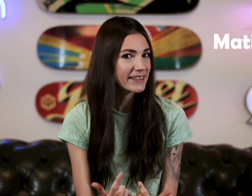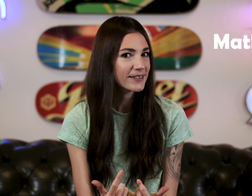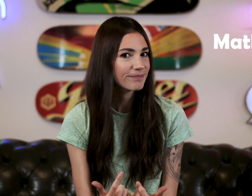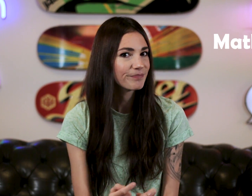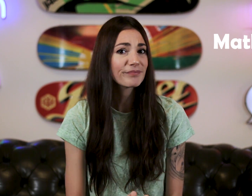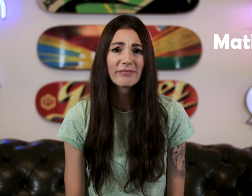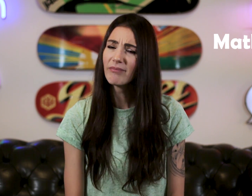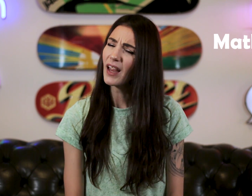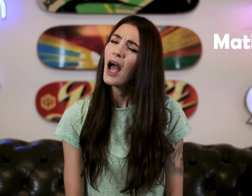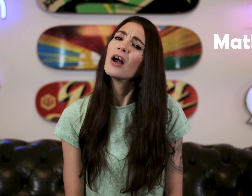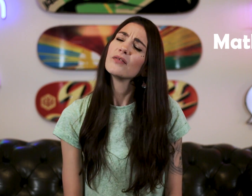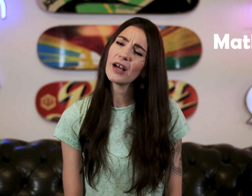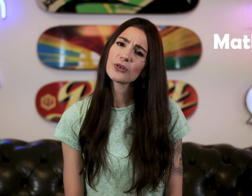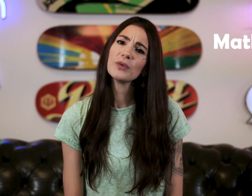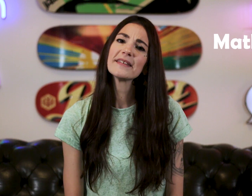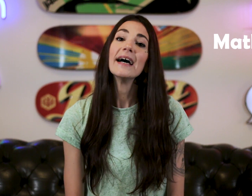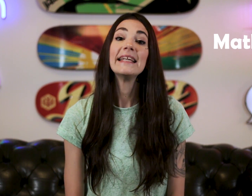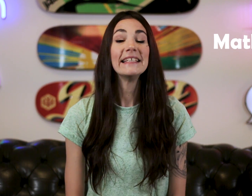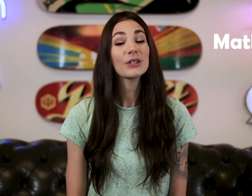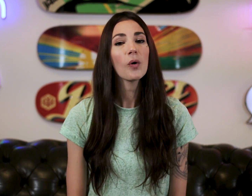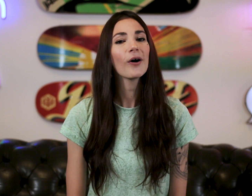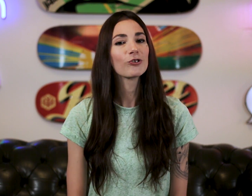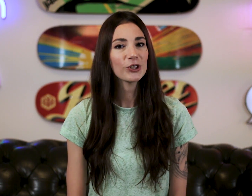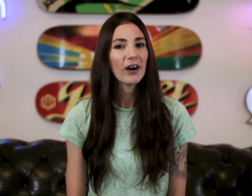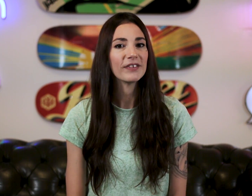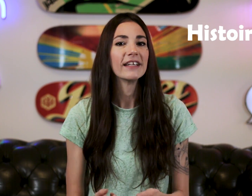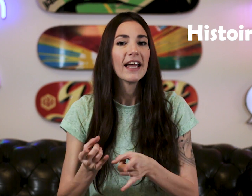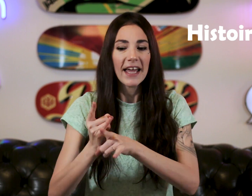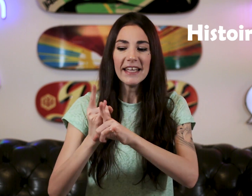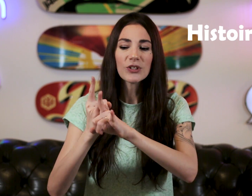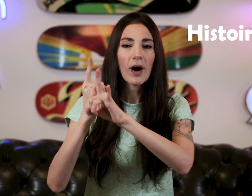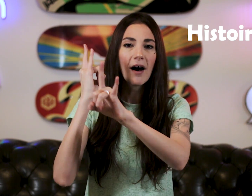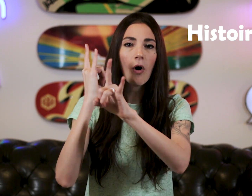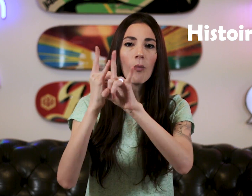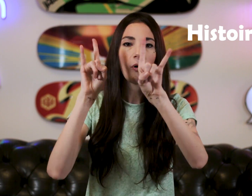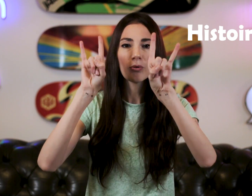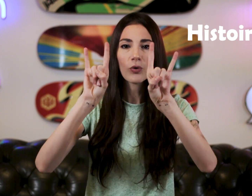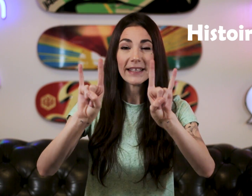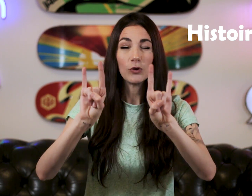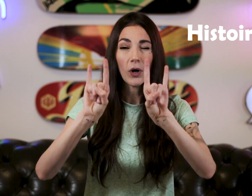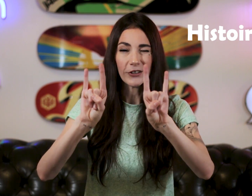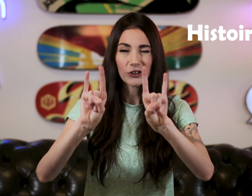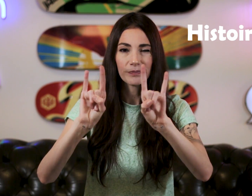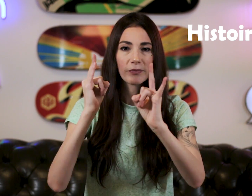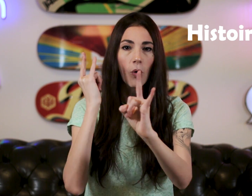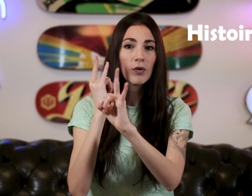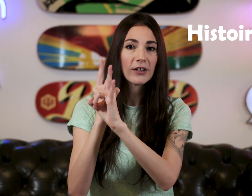Mathématiques. Vient ensuite l'histoire-géographie. Histoire, on prend donc les deux H. On les